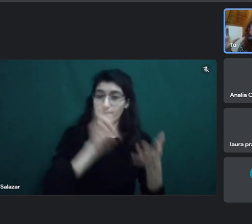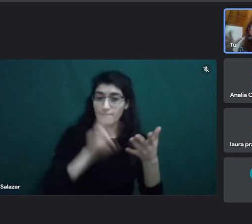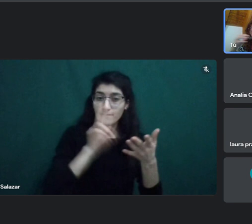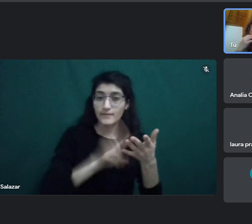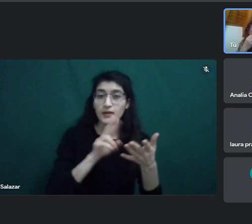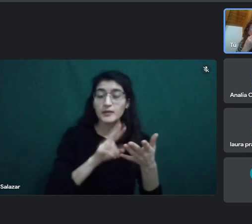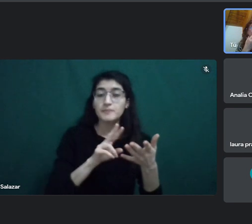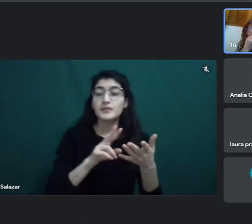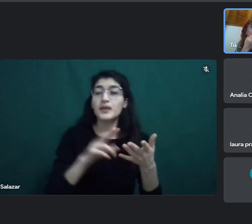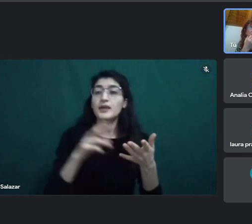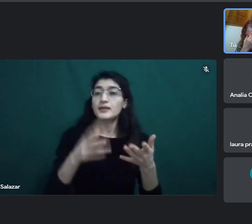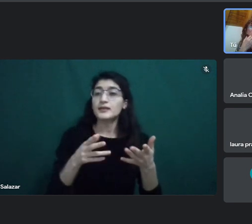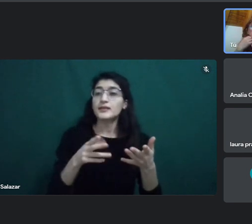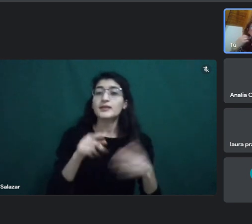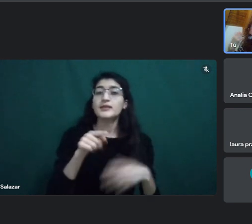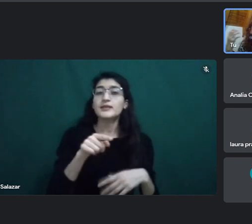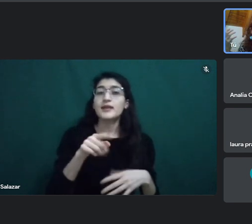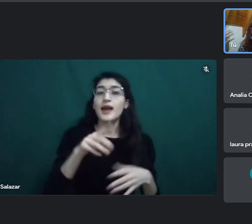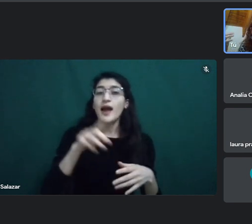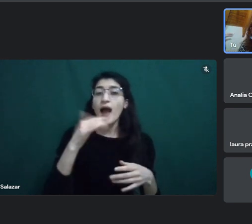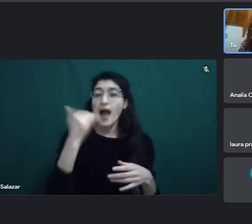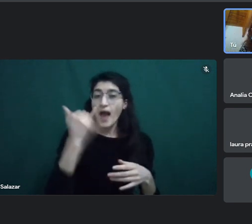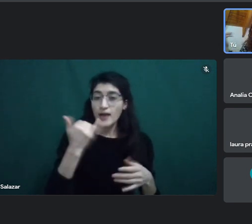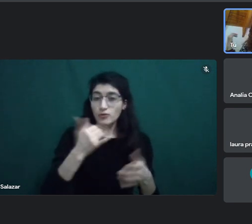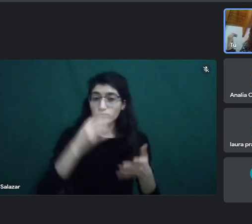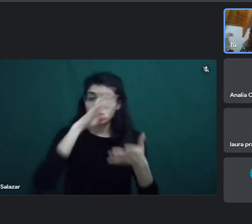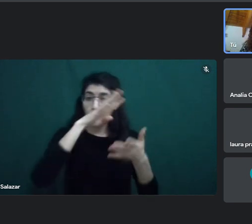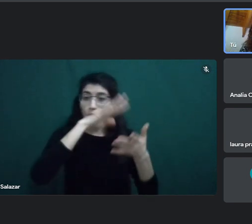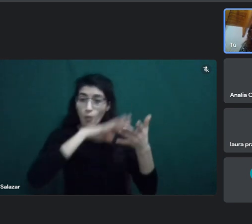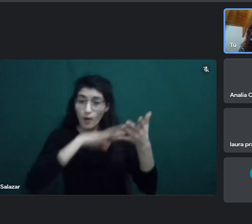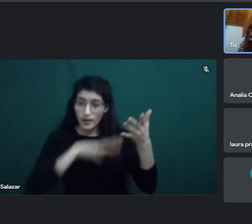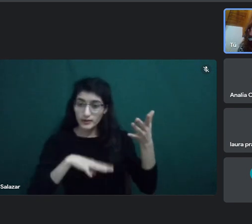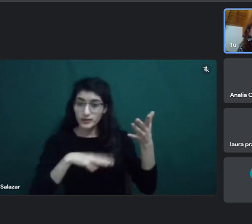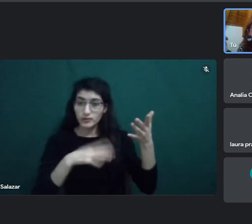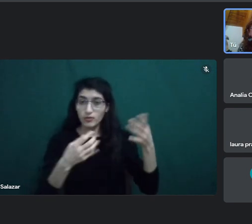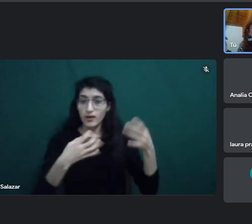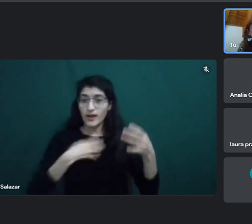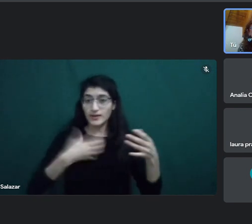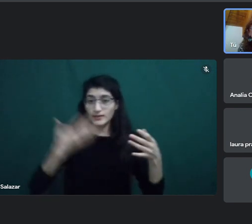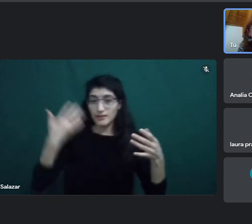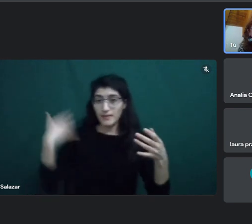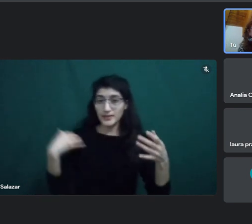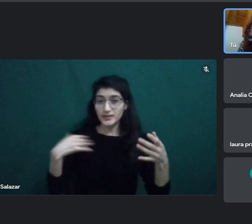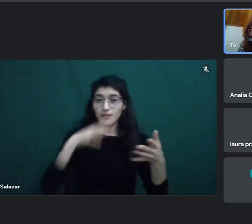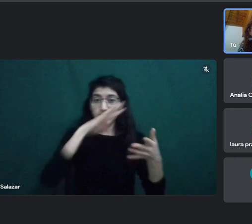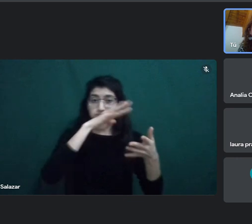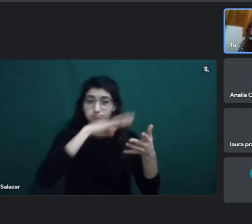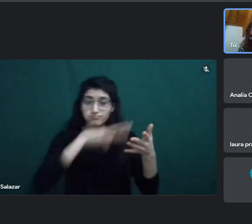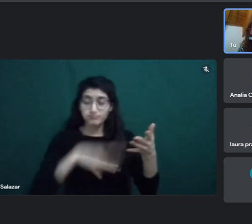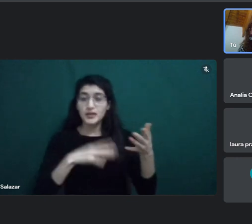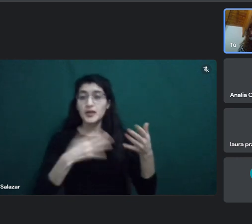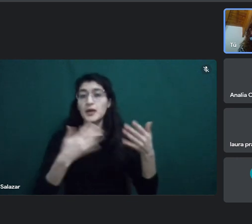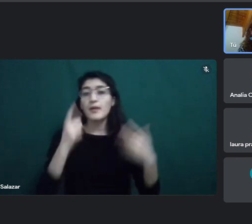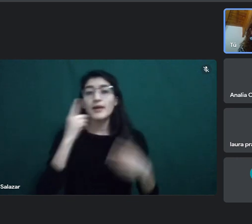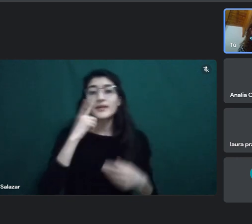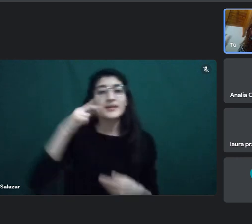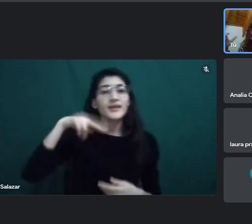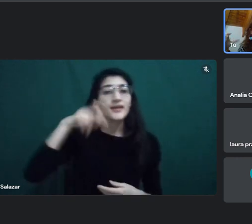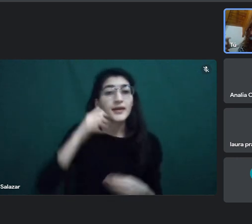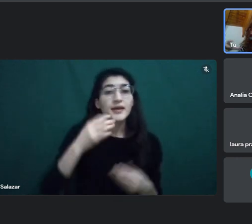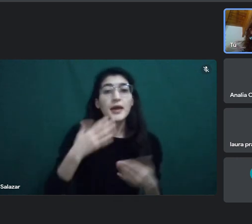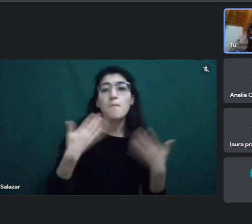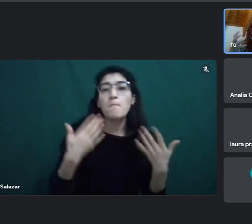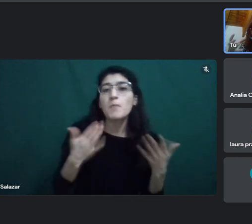cuadrito, ¿sí? Porque habíamos dicho que ING, ya lo habíamos visto, podía ser un sustantivo, ¿sí? Un